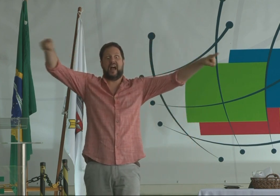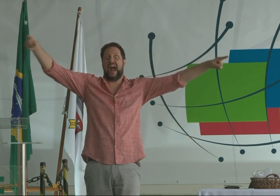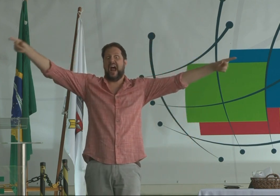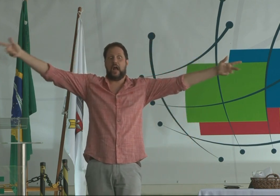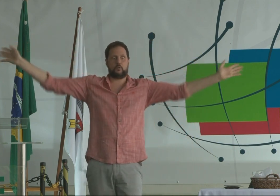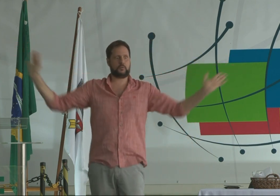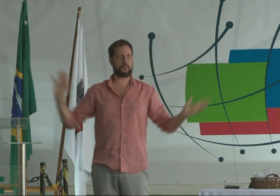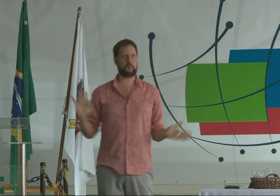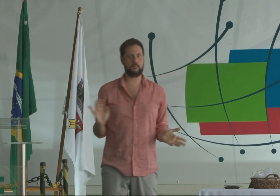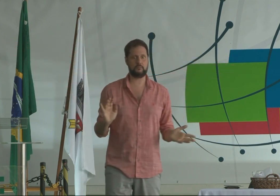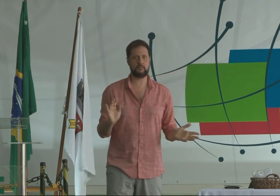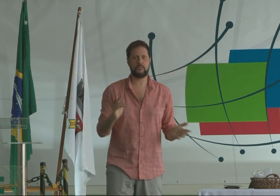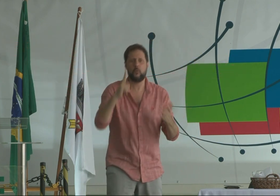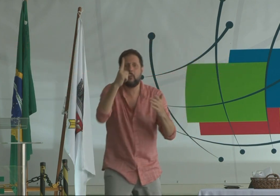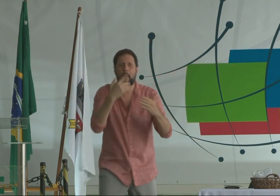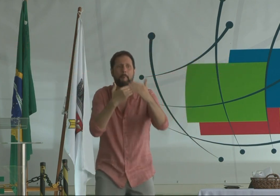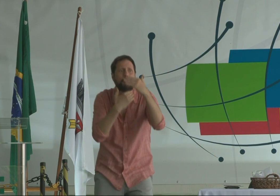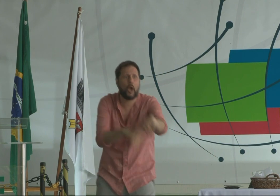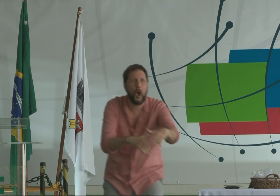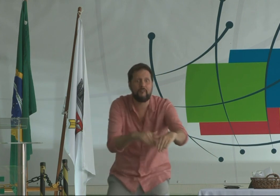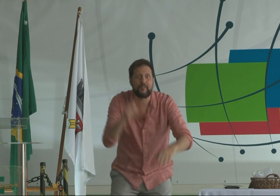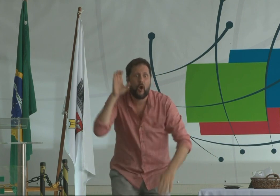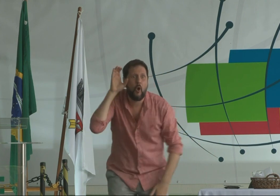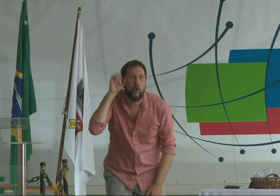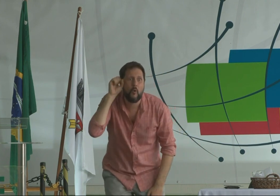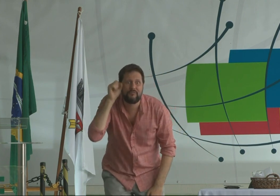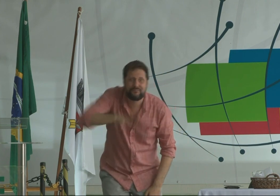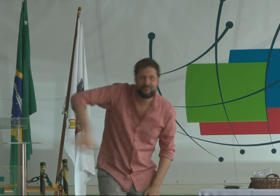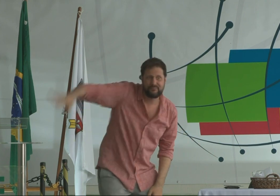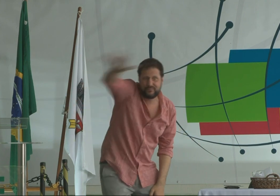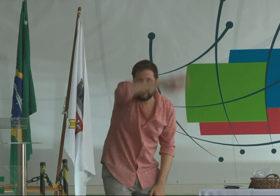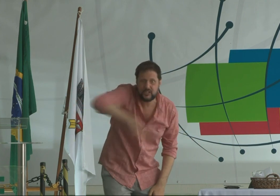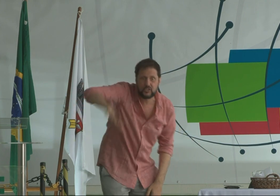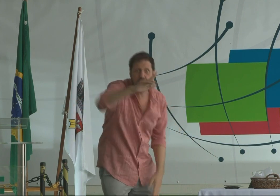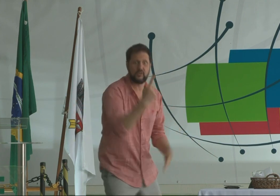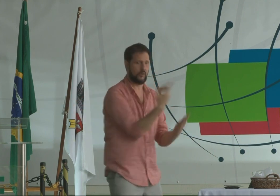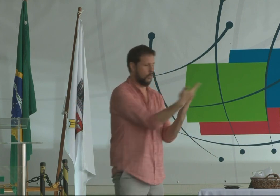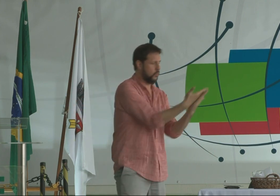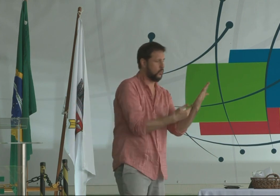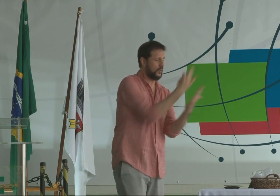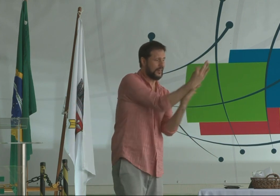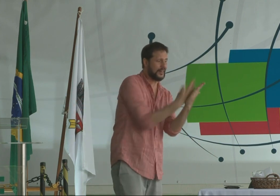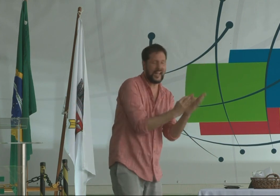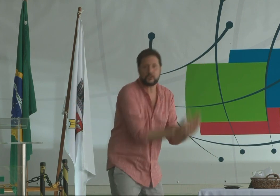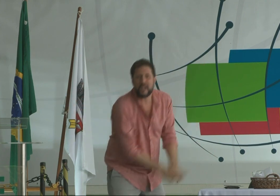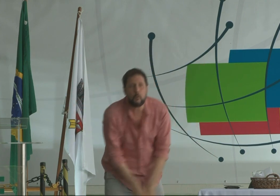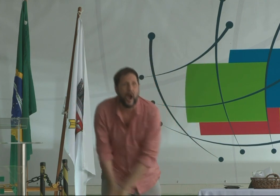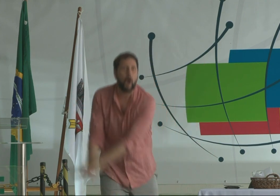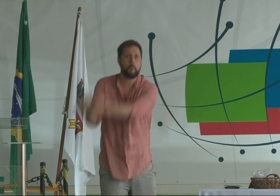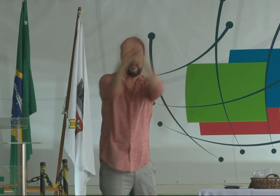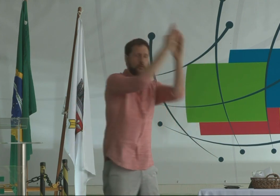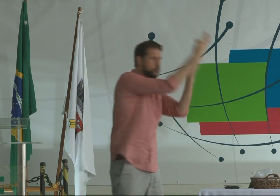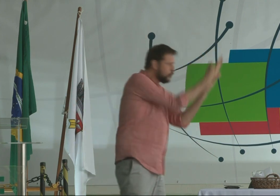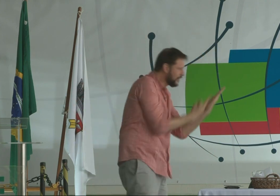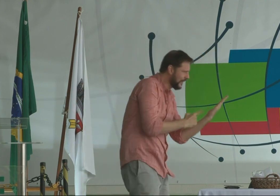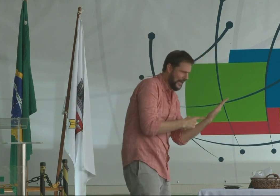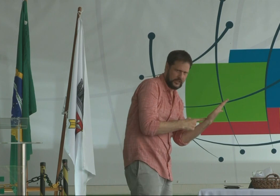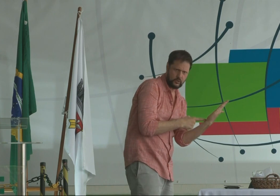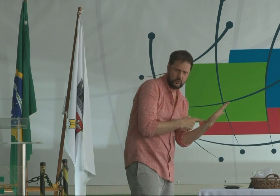subornam, às vezes subornam, passa a acumulação de modo lícito para estudo, sem respeitar o código. Isso é uma questão que acontece, por exemplo, não é uma questão de